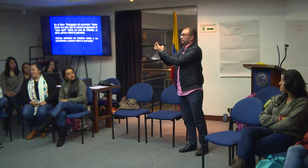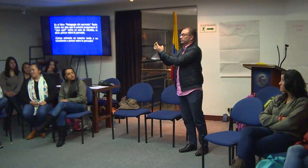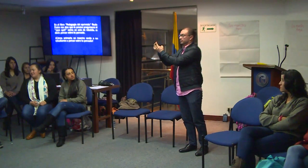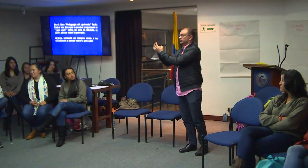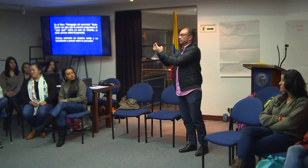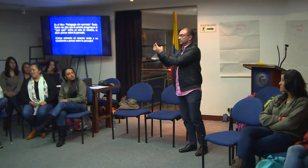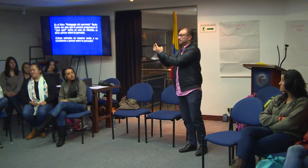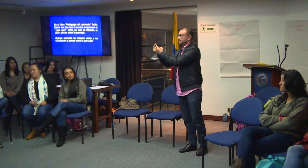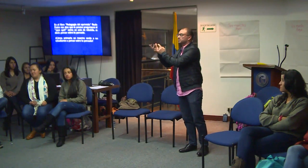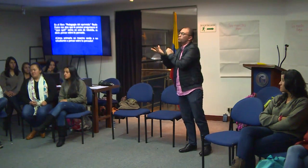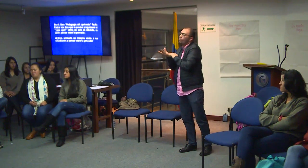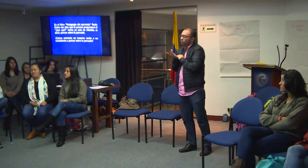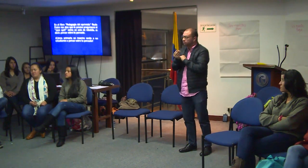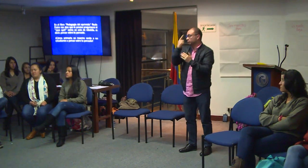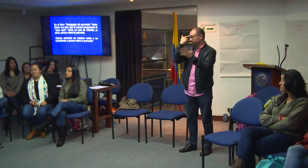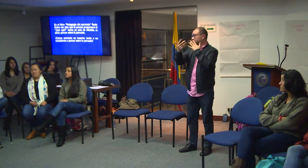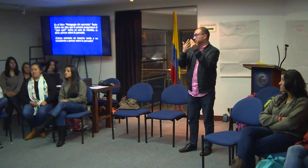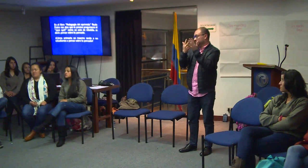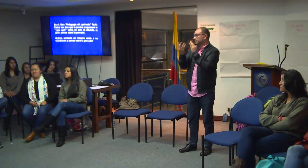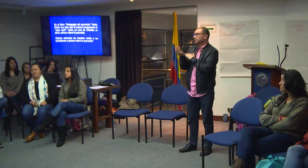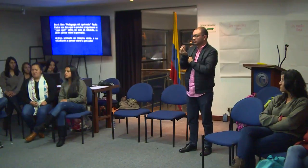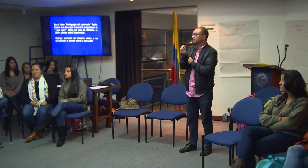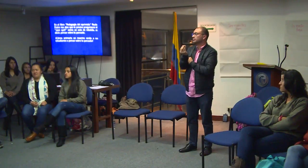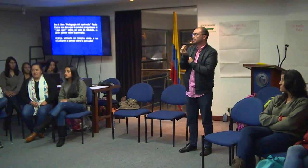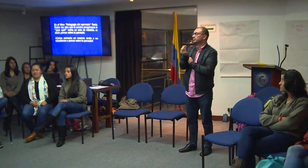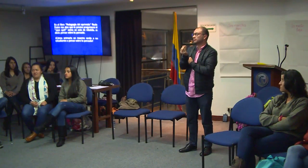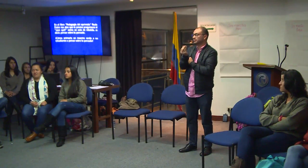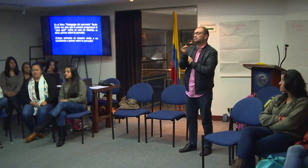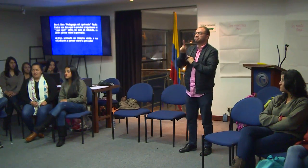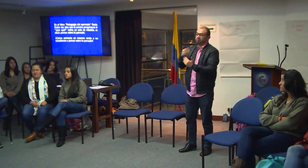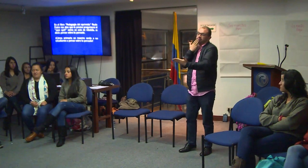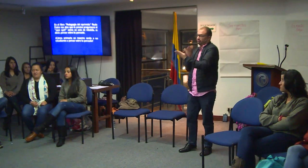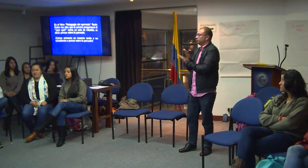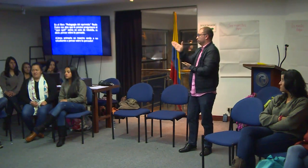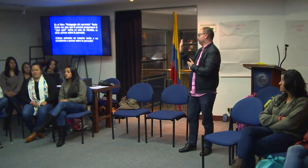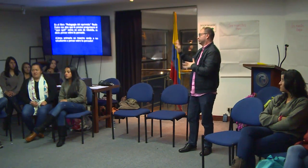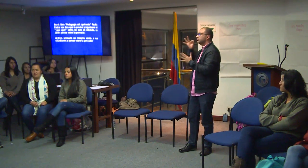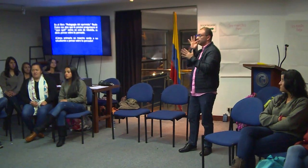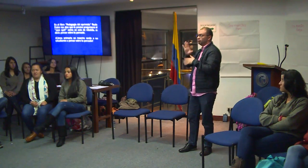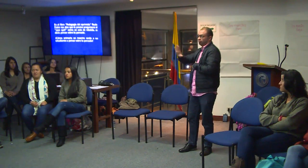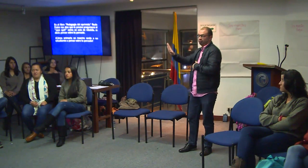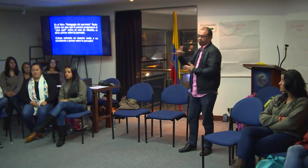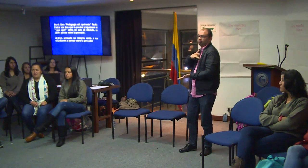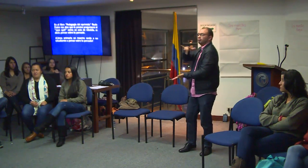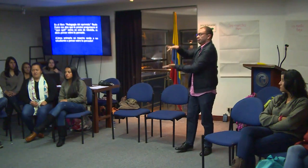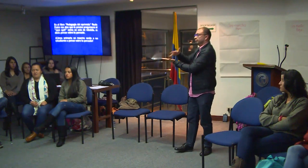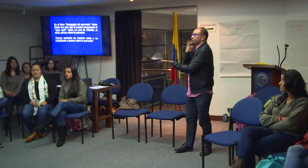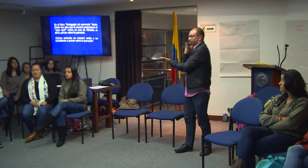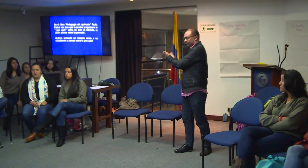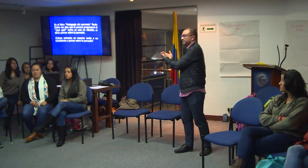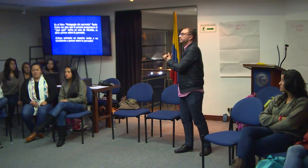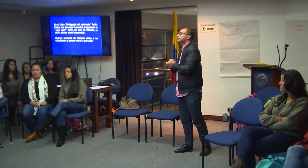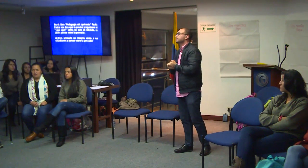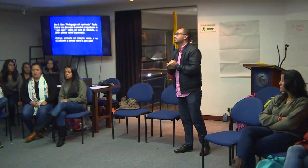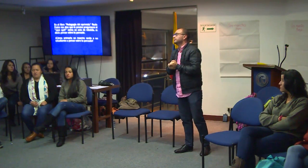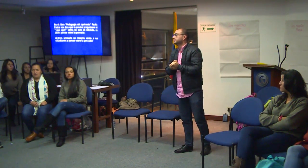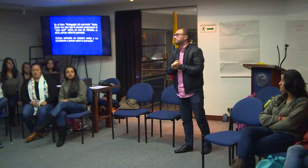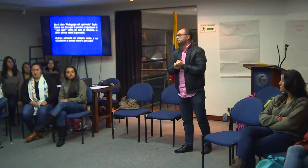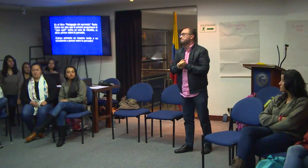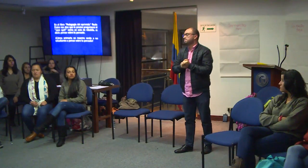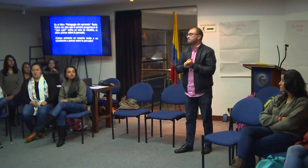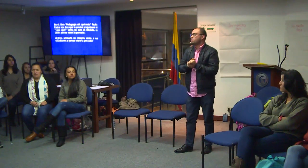en la Facultad de Educación en el programa Educación Especial y hago parte del proyecto Manos y Pensamiento. Agradezco al grupo